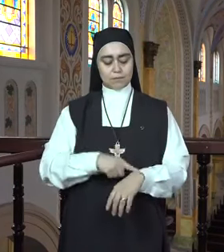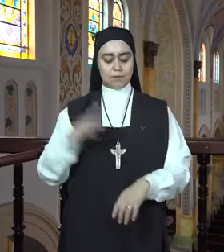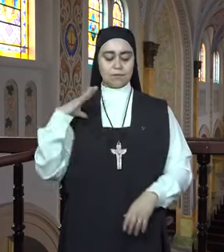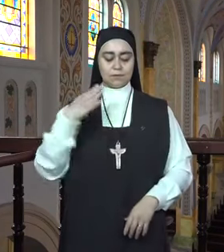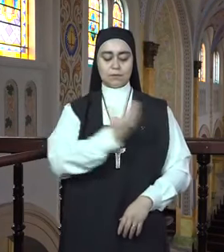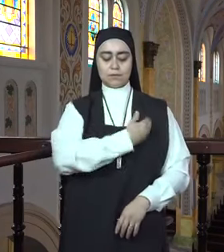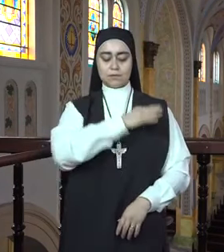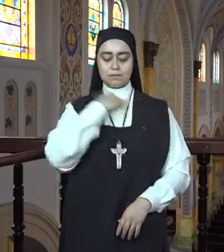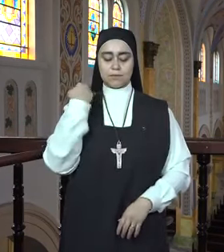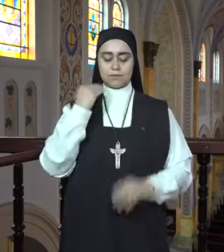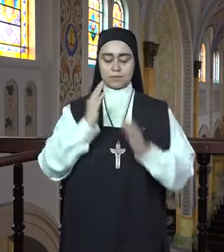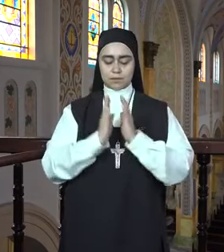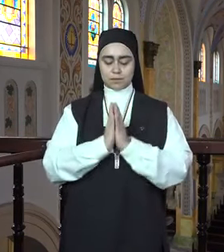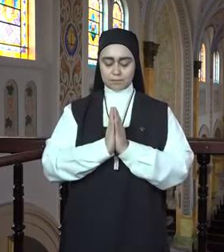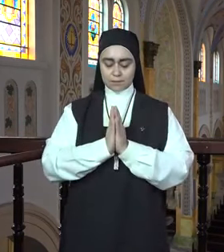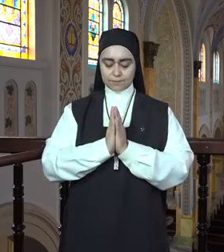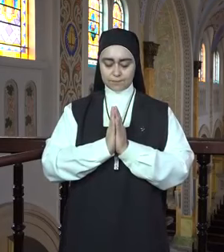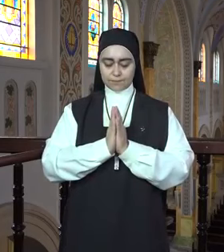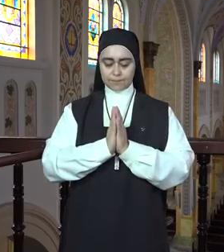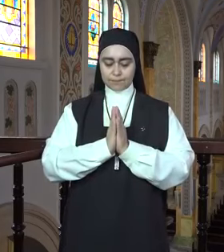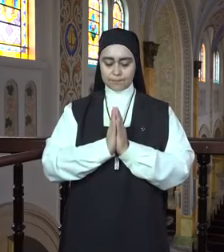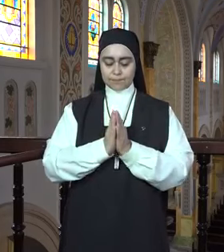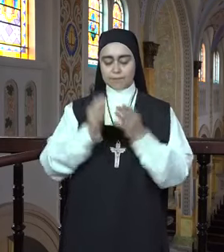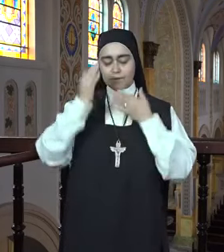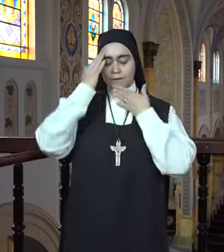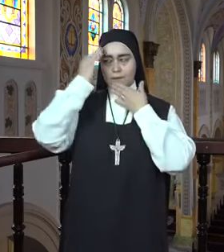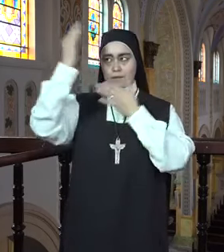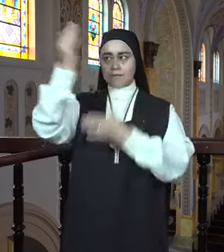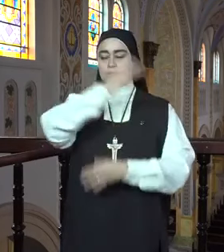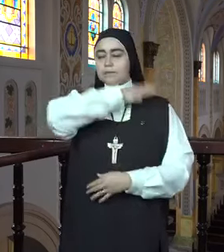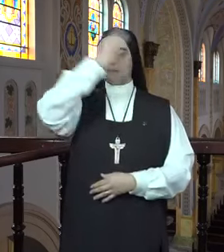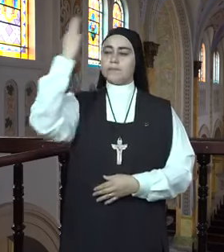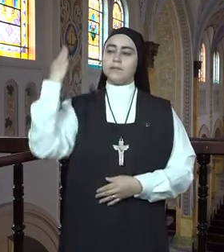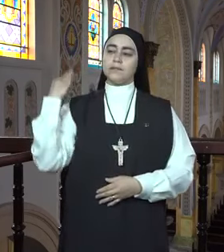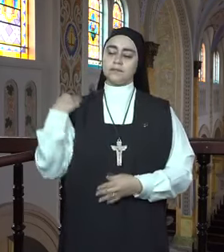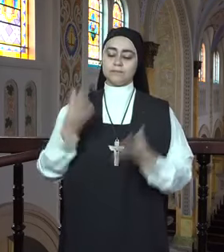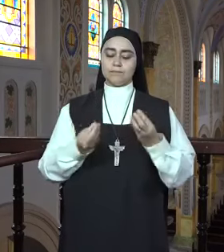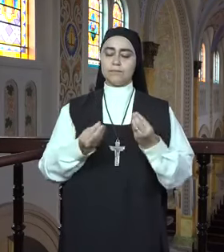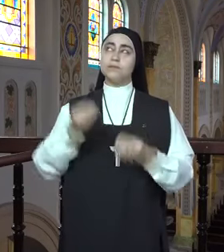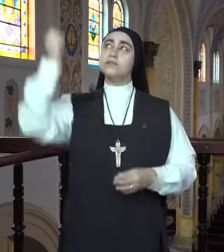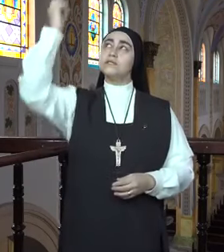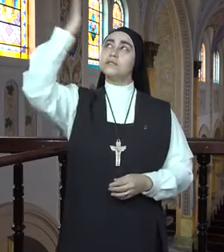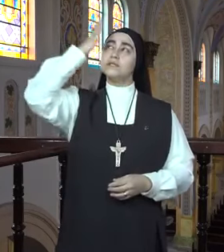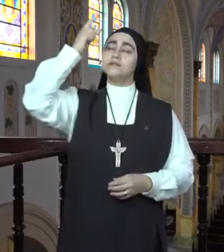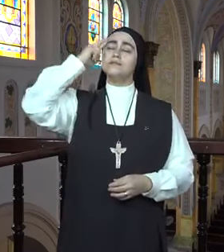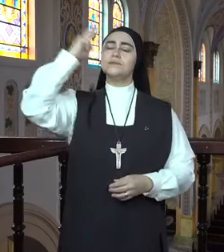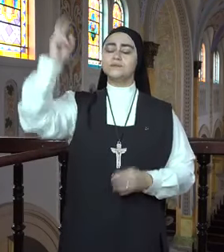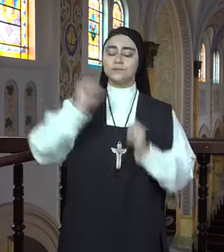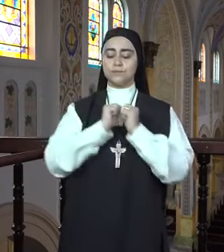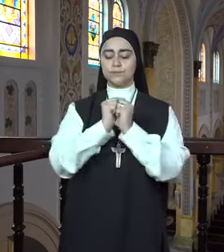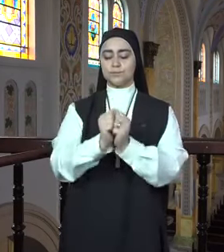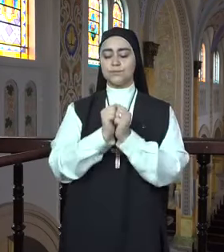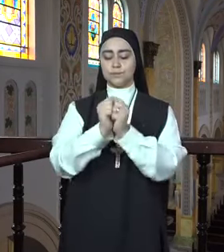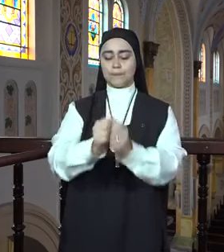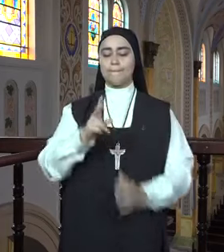agora e na hora de nossa morte. Amém. Ave Maria, cheia de graça, o Senhor é